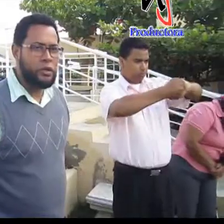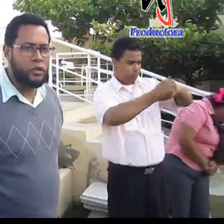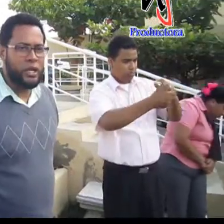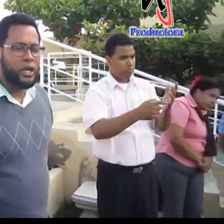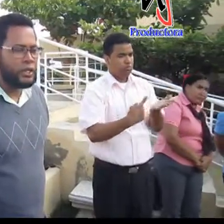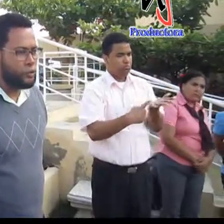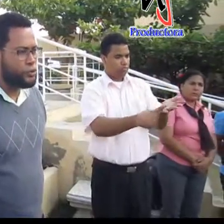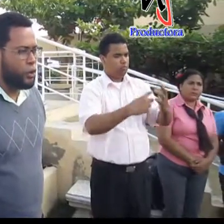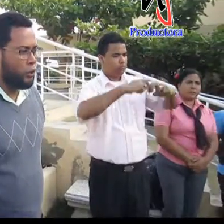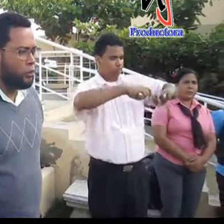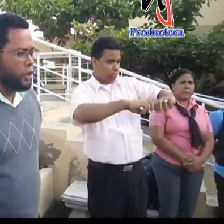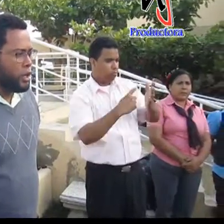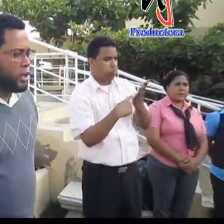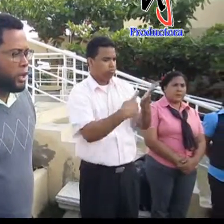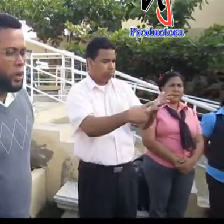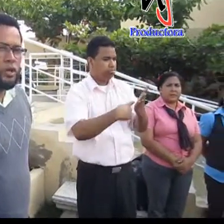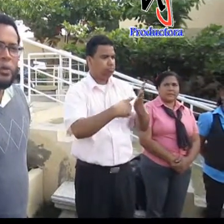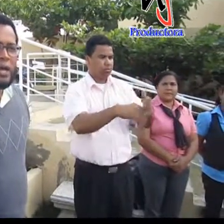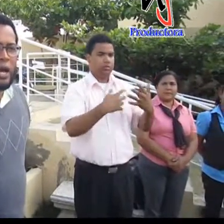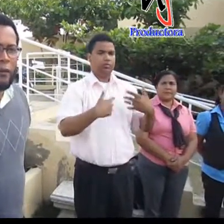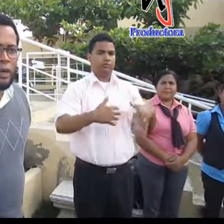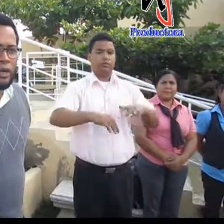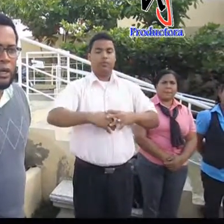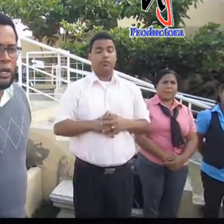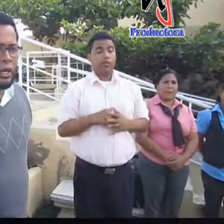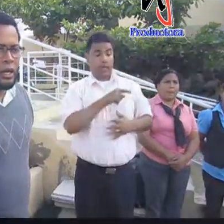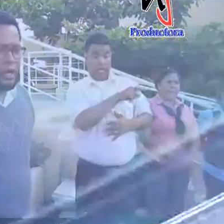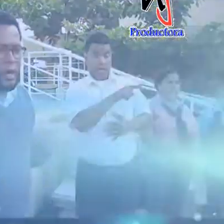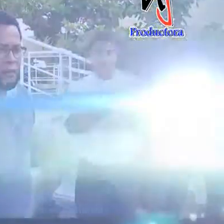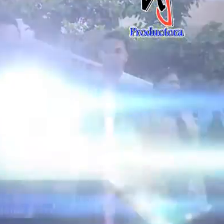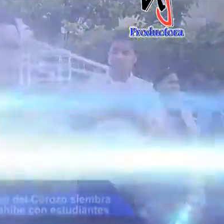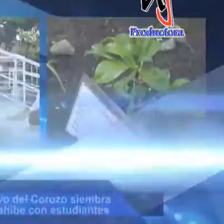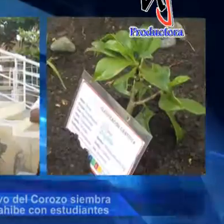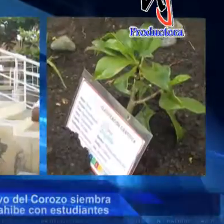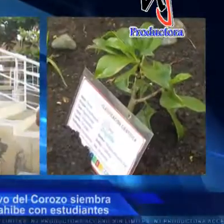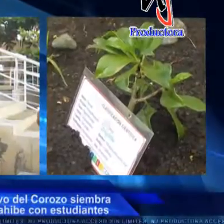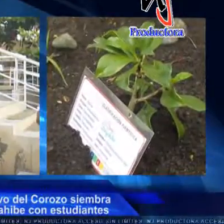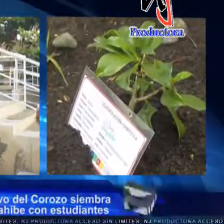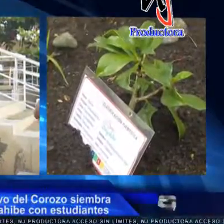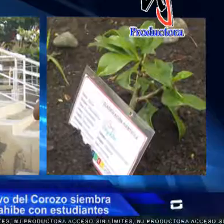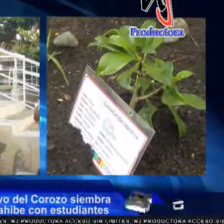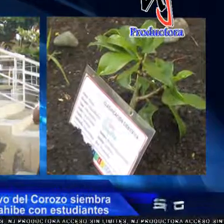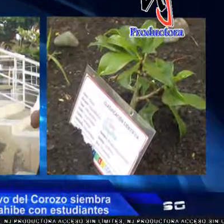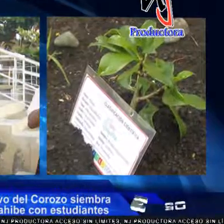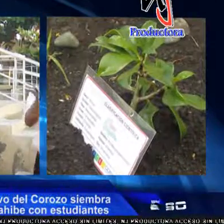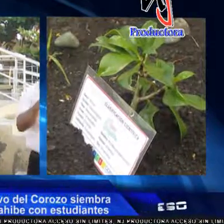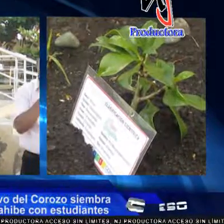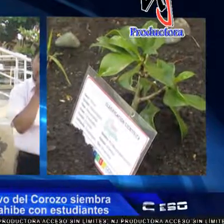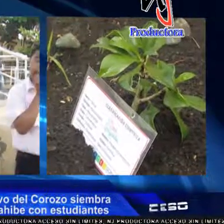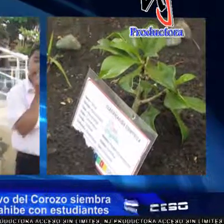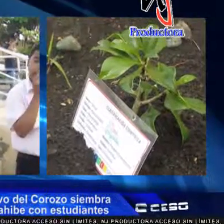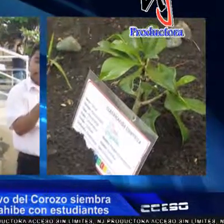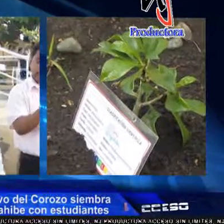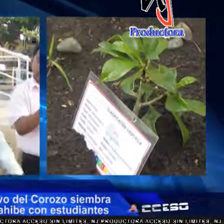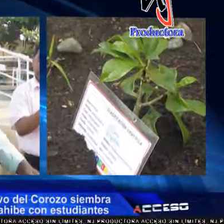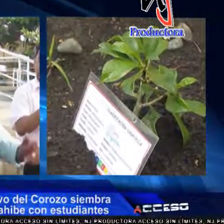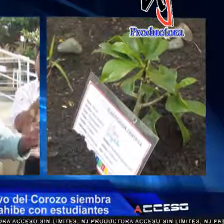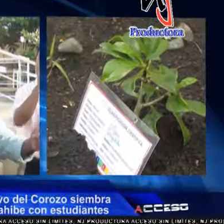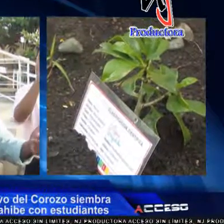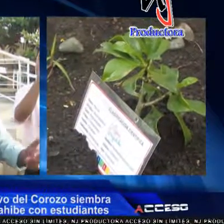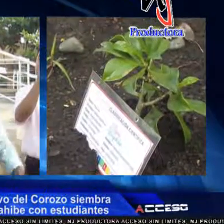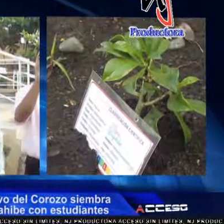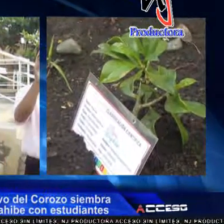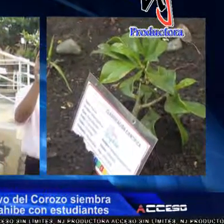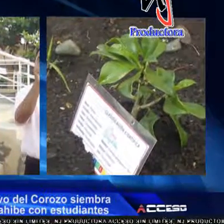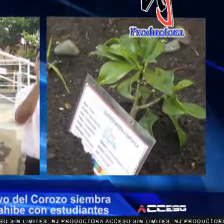el director de esta institución, el cual nos explicaba que la flor de Bayahibe es la flor nacional y tiene una gran